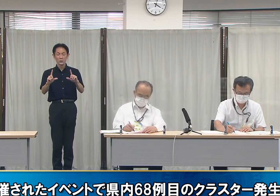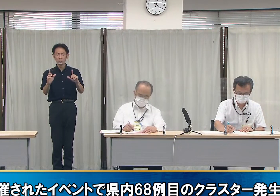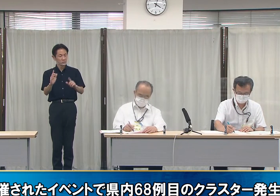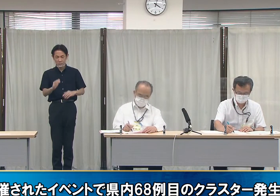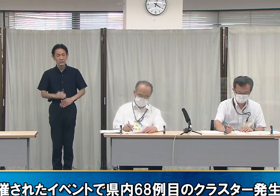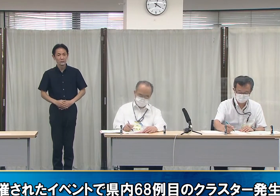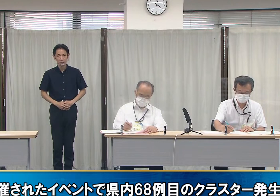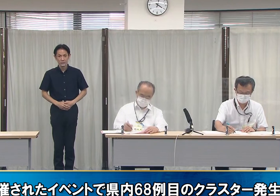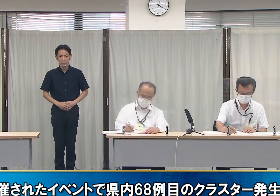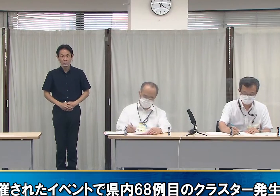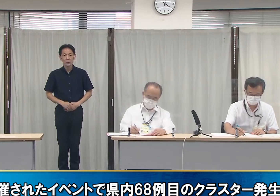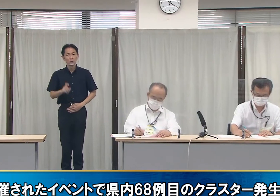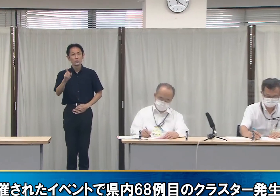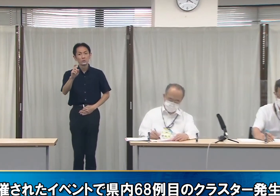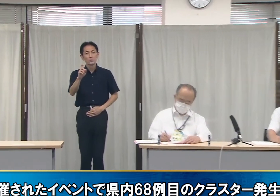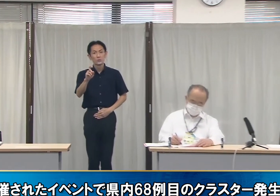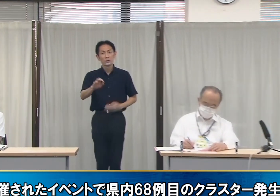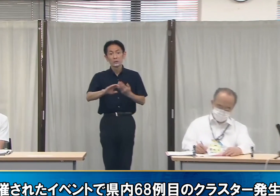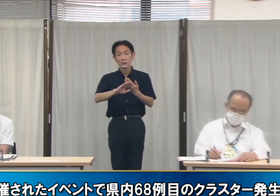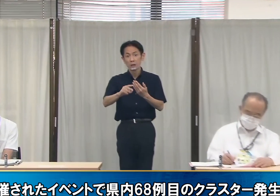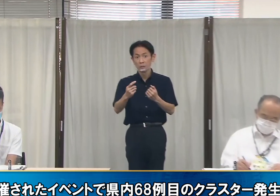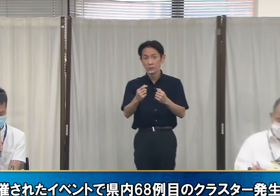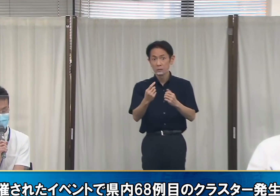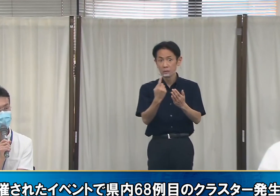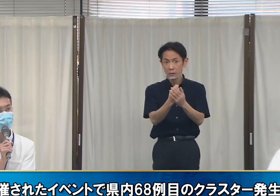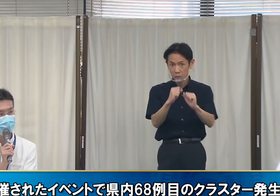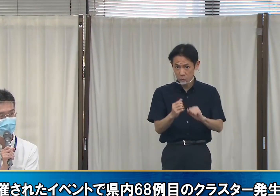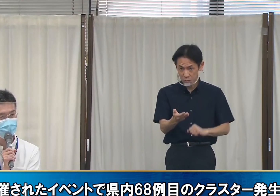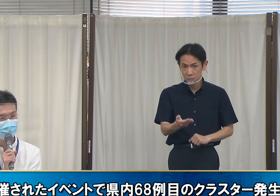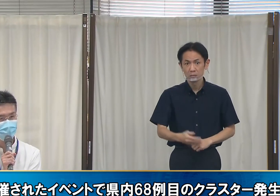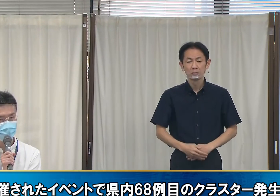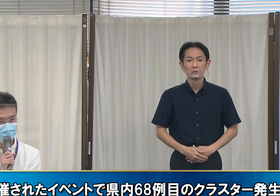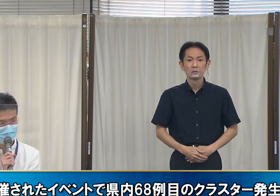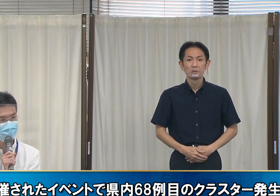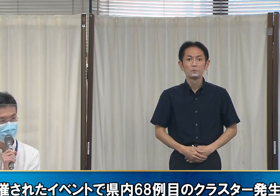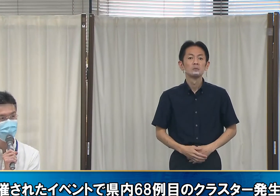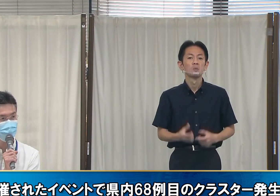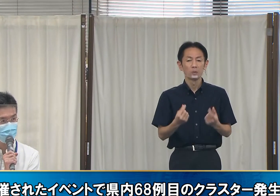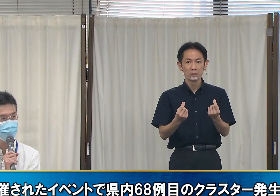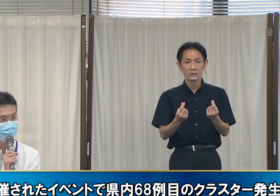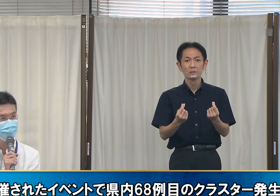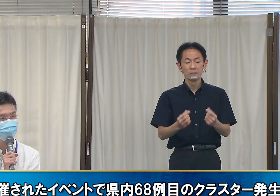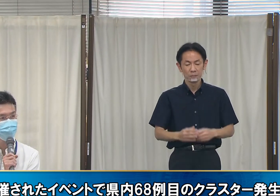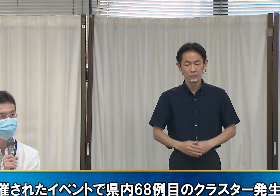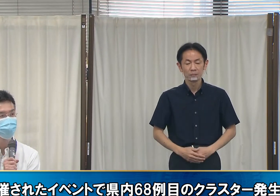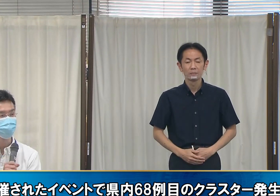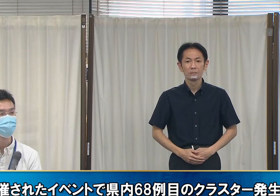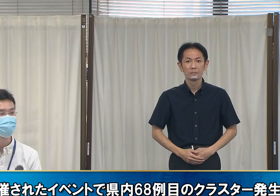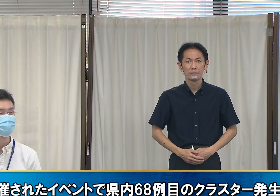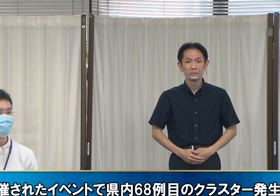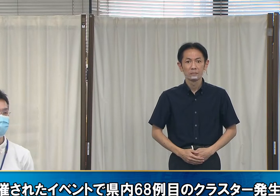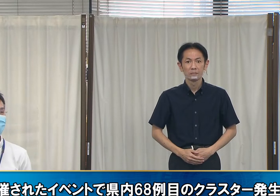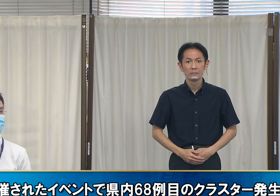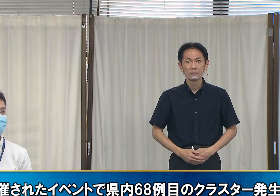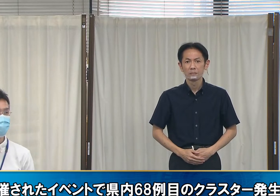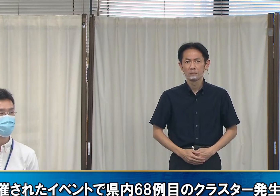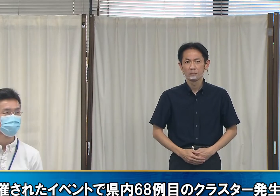ております。 10人以外にも、まあ、参加者はいるという理解 ですか？はい、いらっしゃいます。